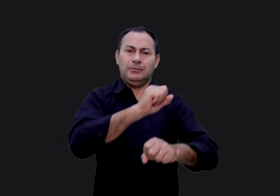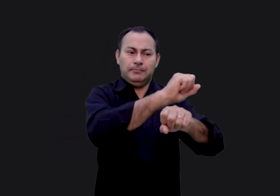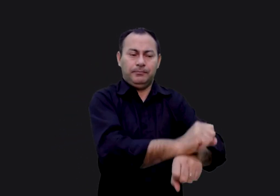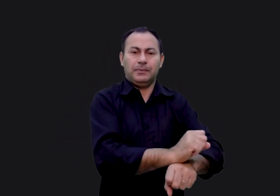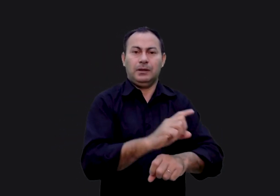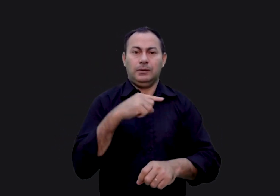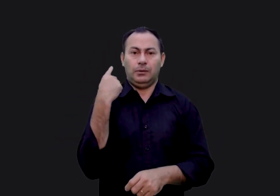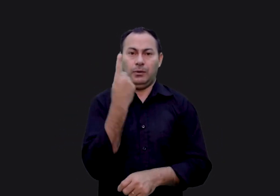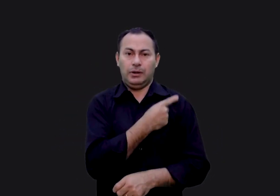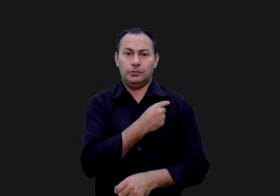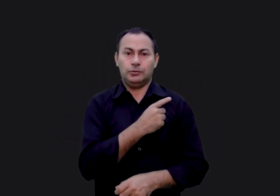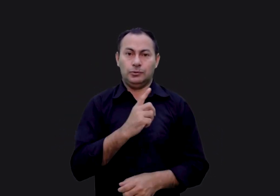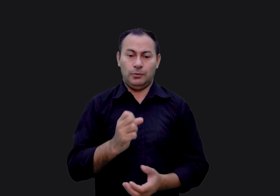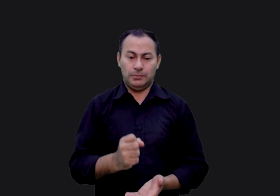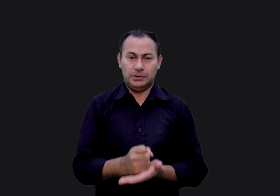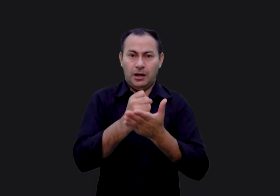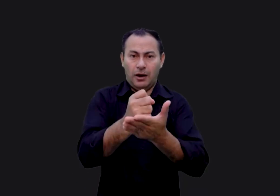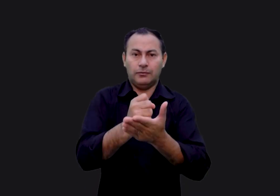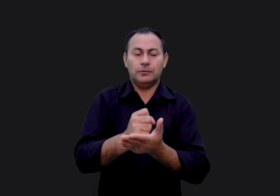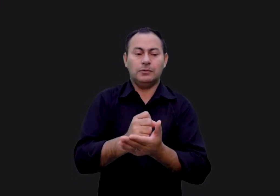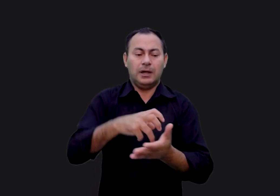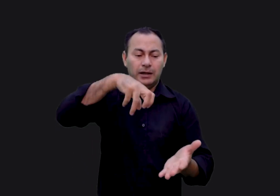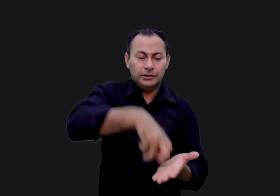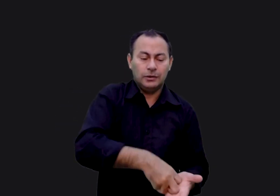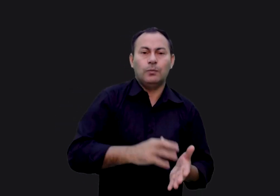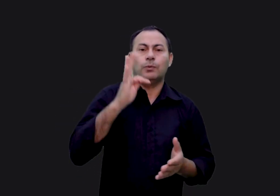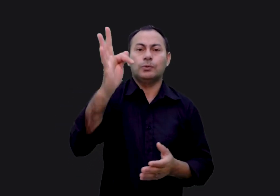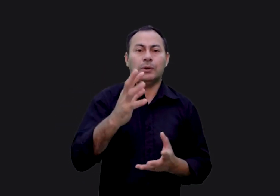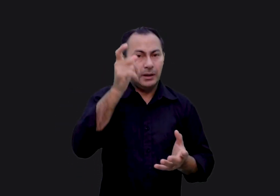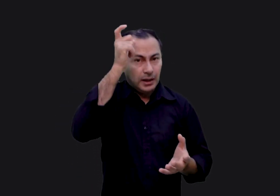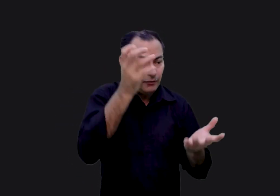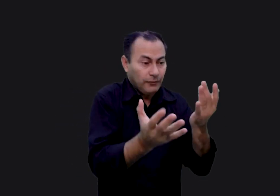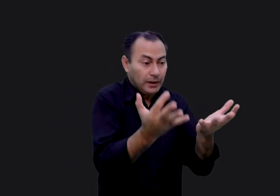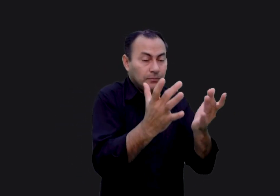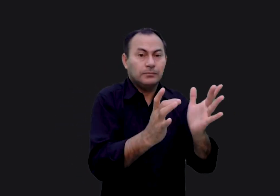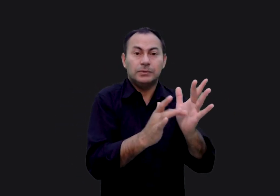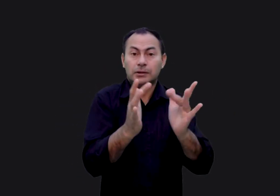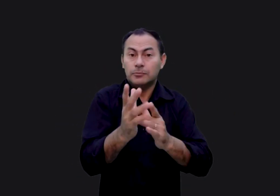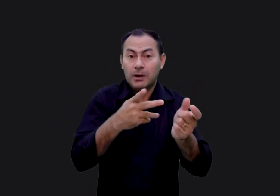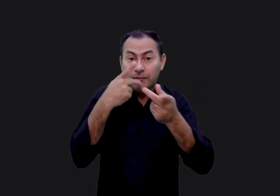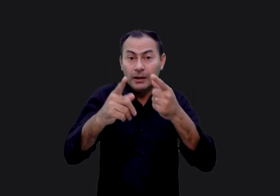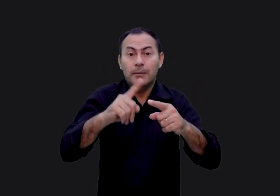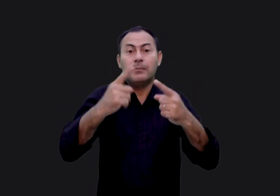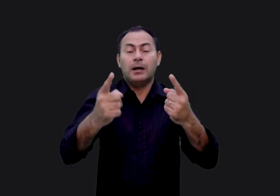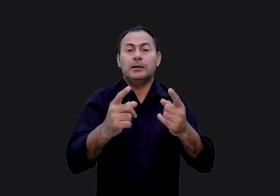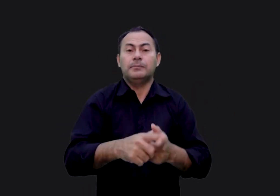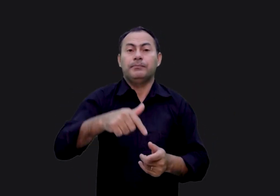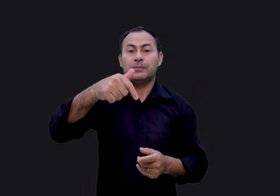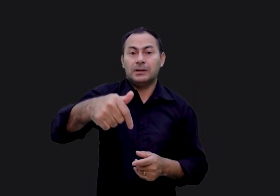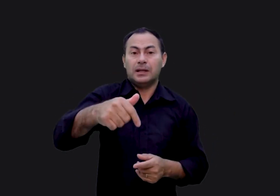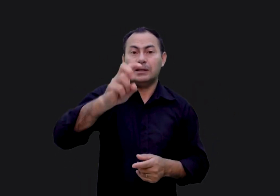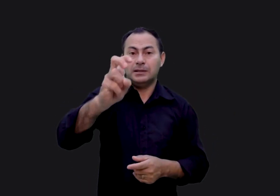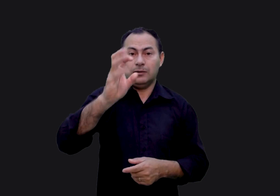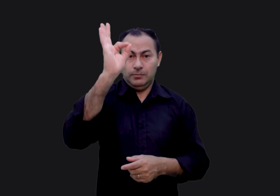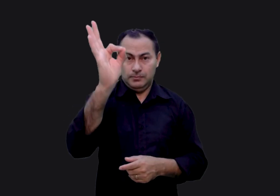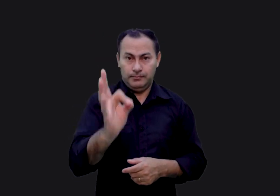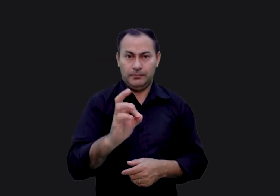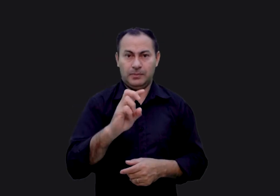Somos salvos do castigo futuro, que é o inferno. É Jesus quem declara isso. No entanto, 75%